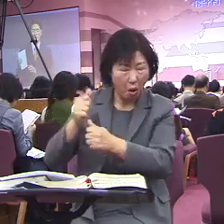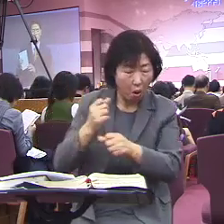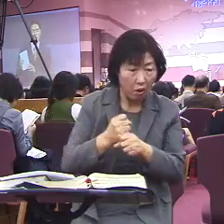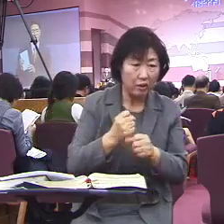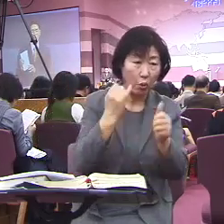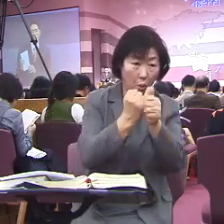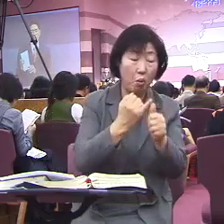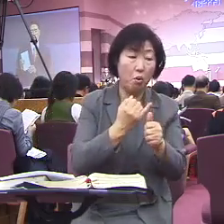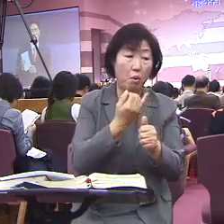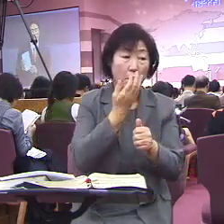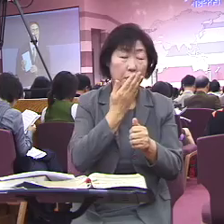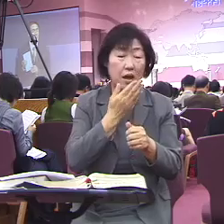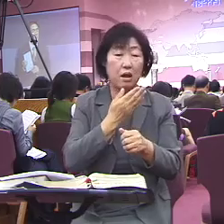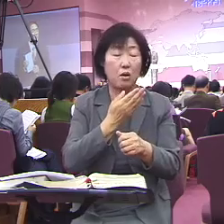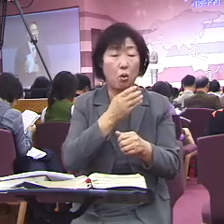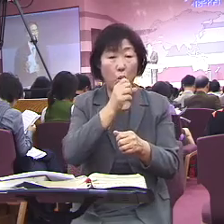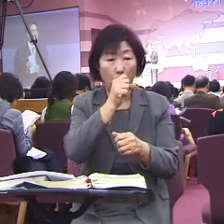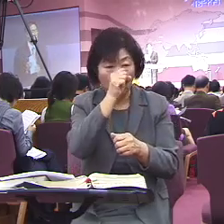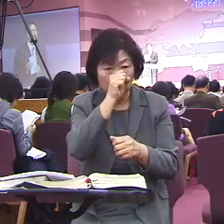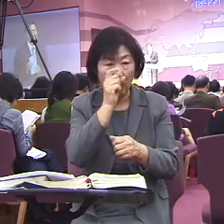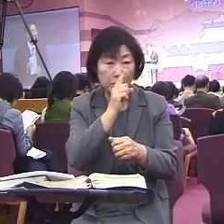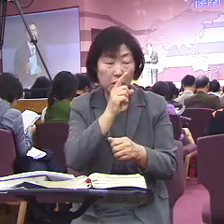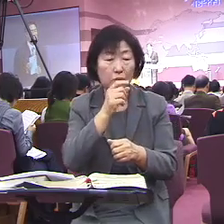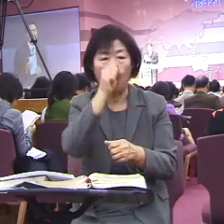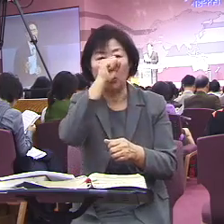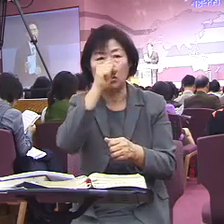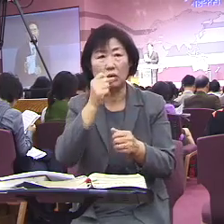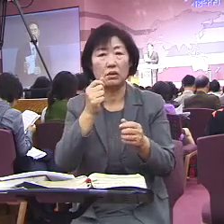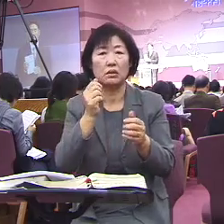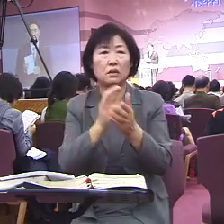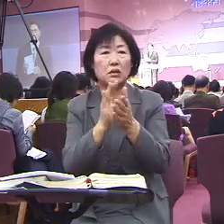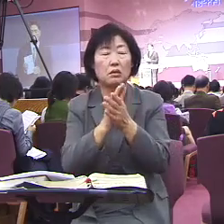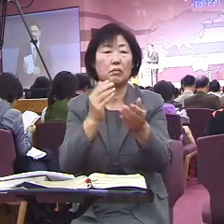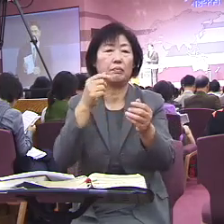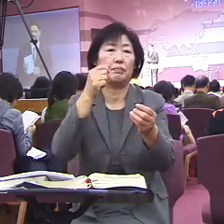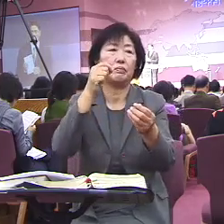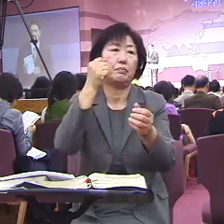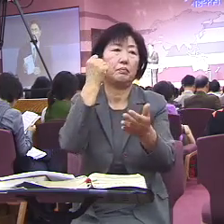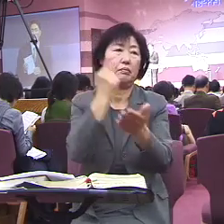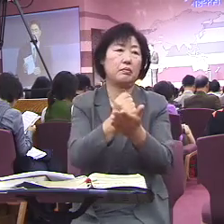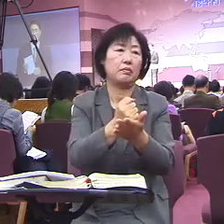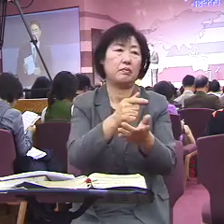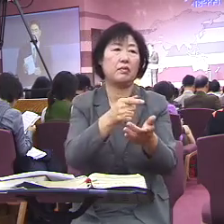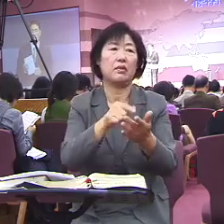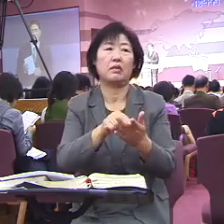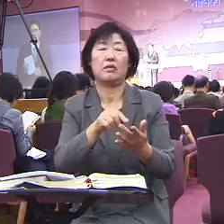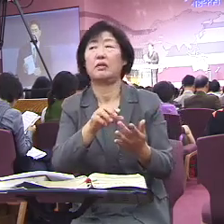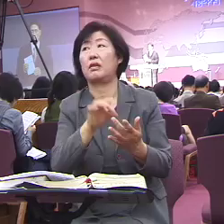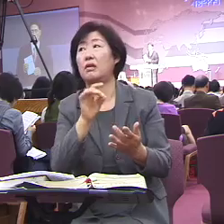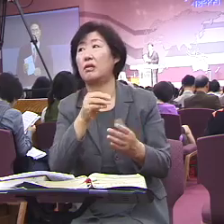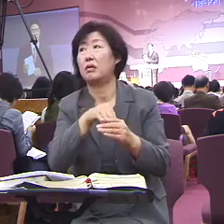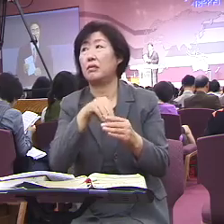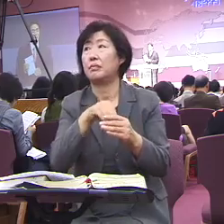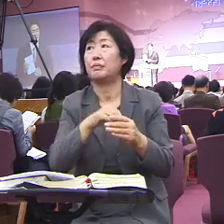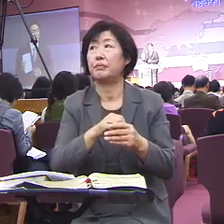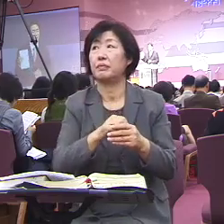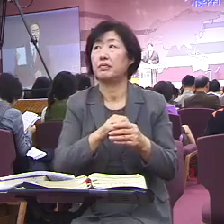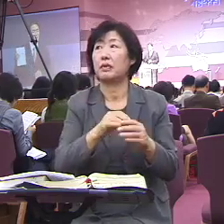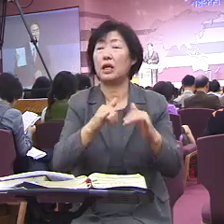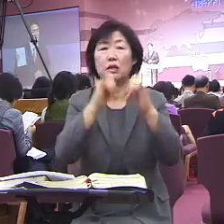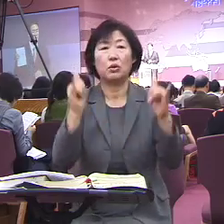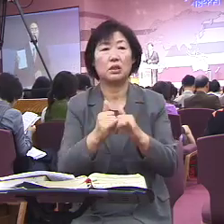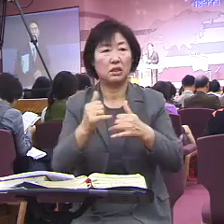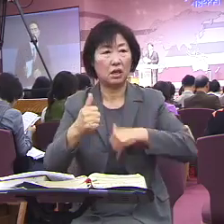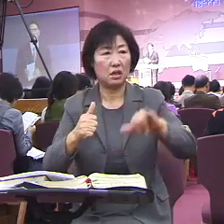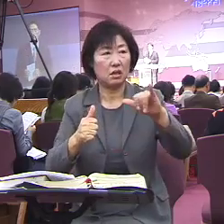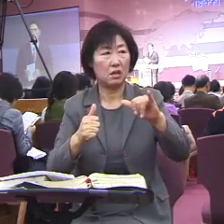때문에 한번 꼭 읽어보시고 시민권자들은 꼭 투표하셔서 하나님께서 원하시는 그러한 가정과 또 이 사회 또 우리 자녀들에게